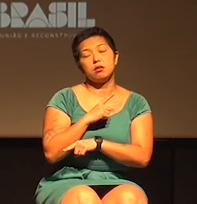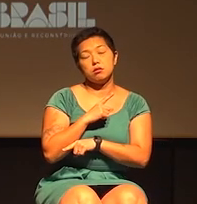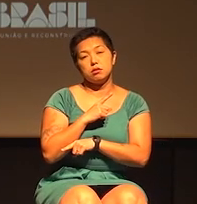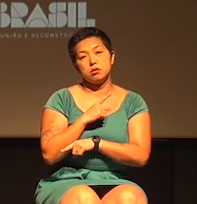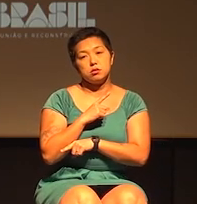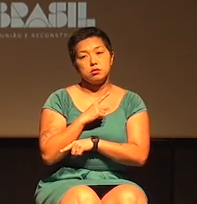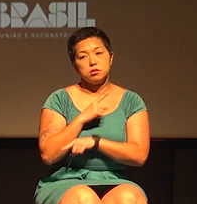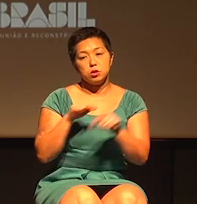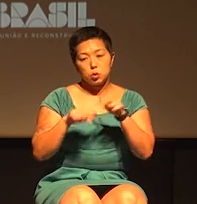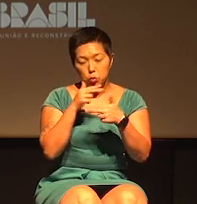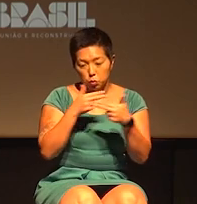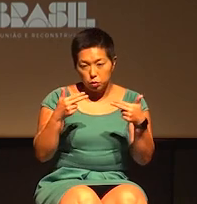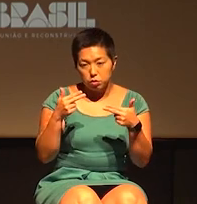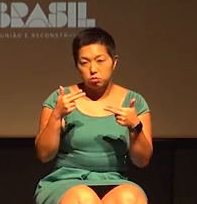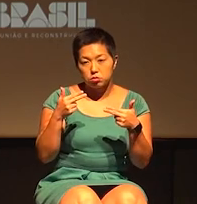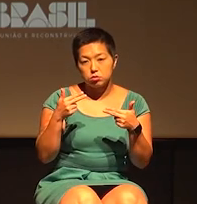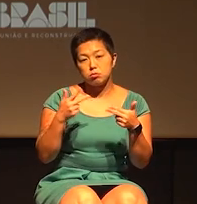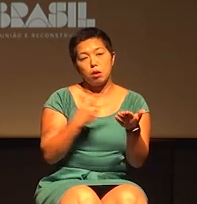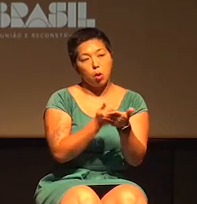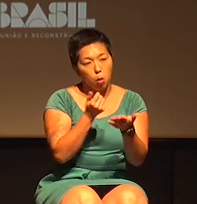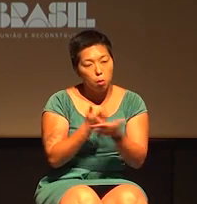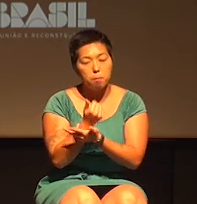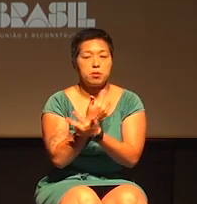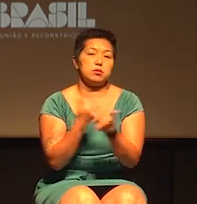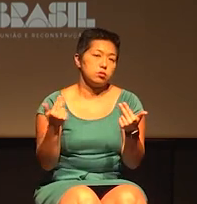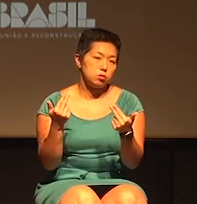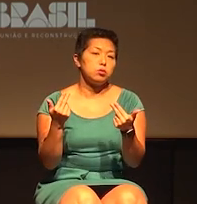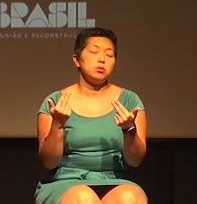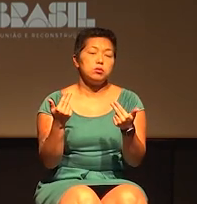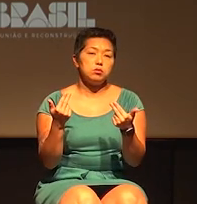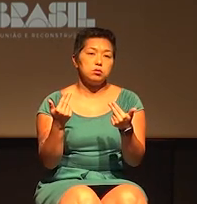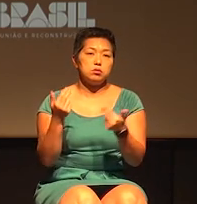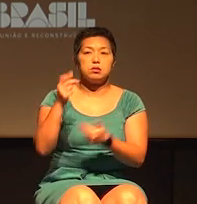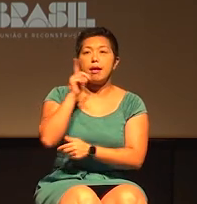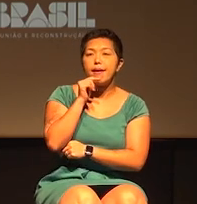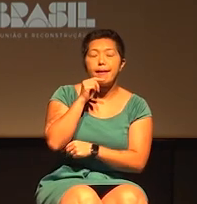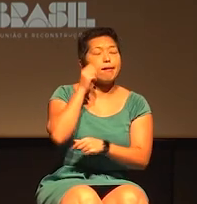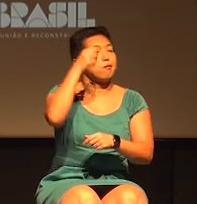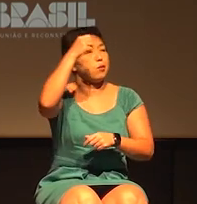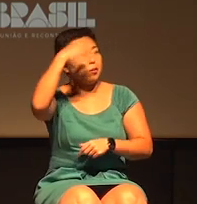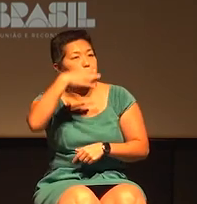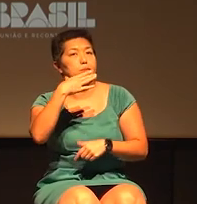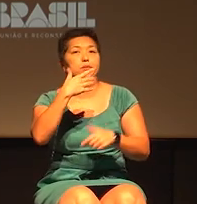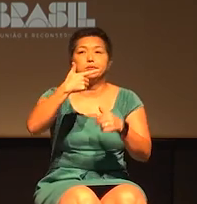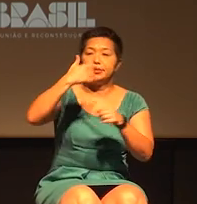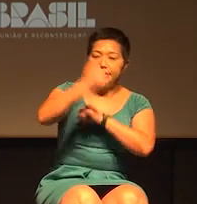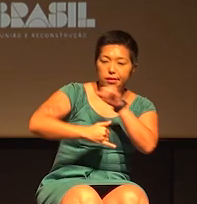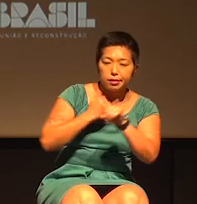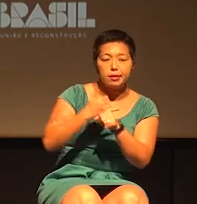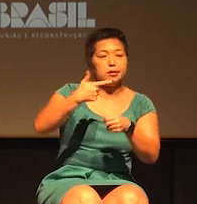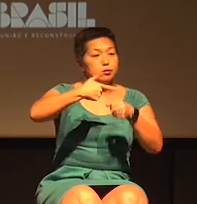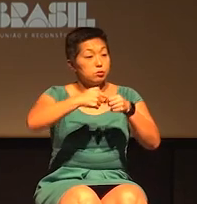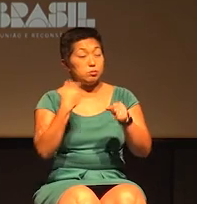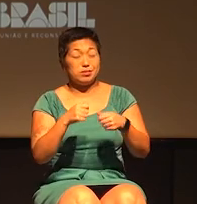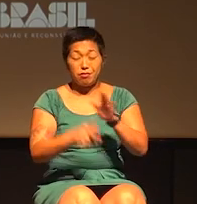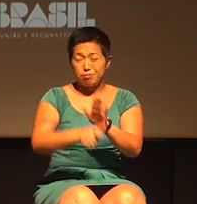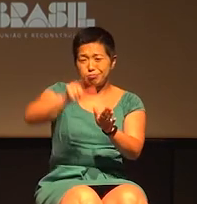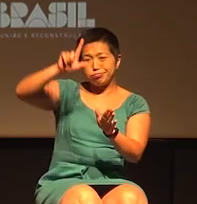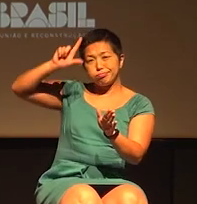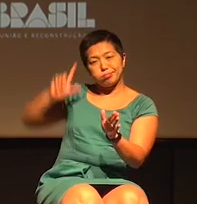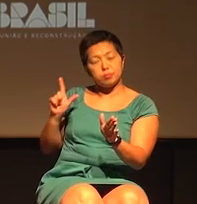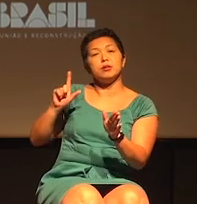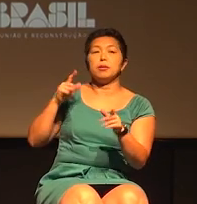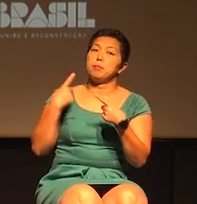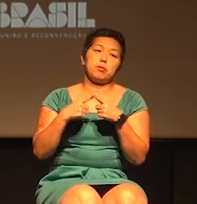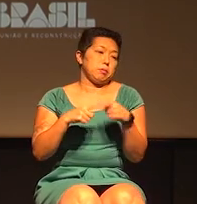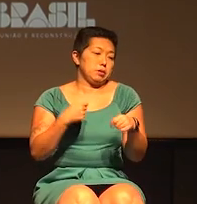para também foi compra de insumos compra de insumos água luz internet combustível a gente tinha que antecipar tudo assim Ah eles vão